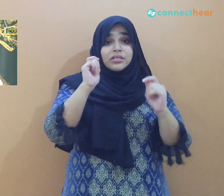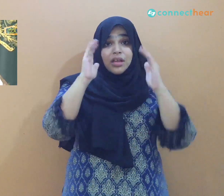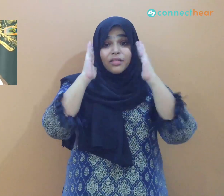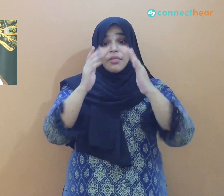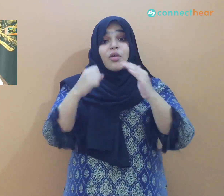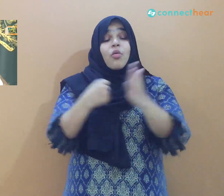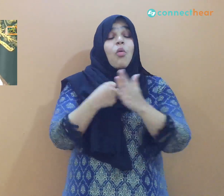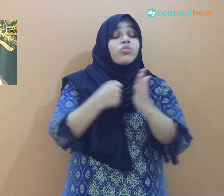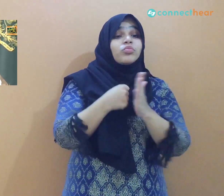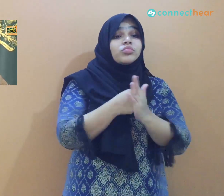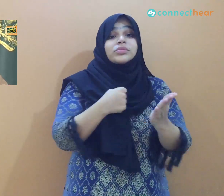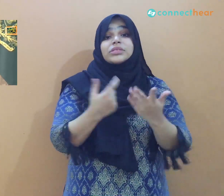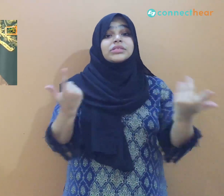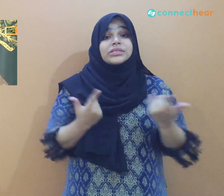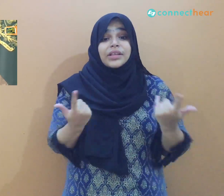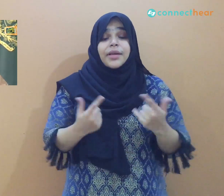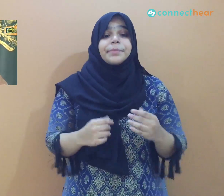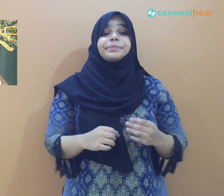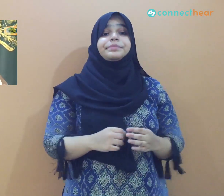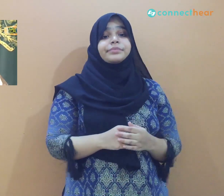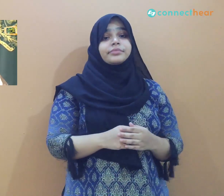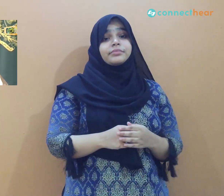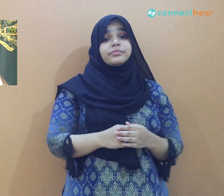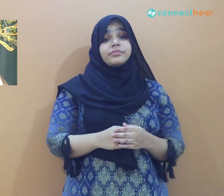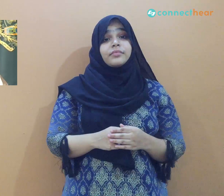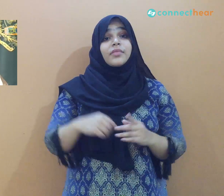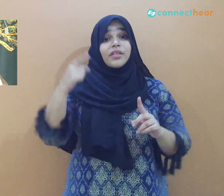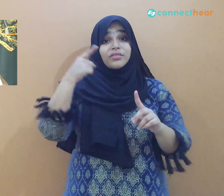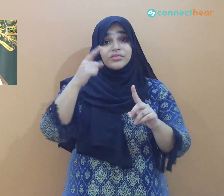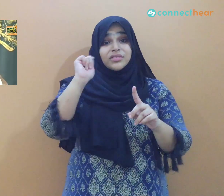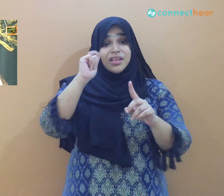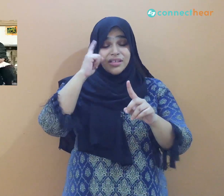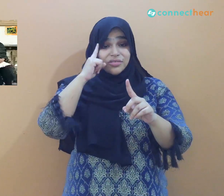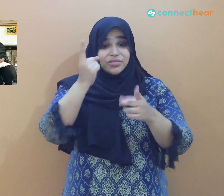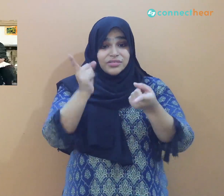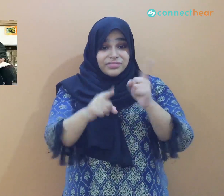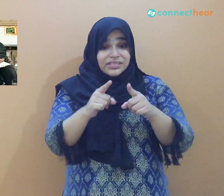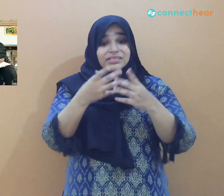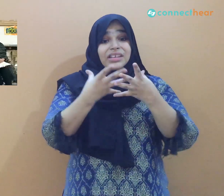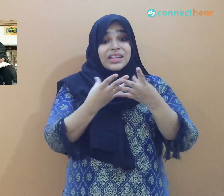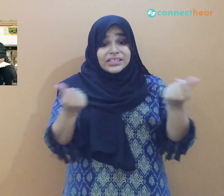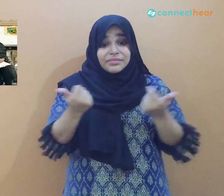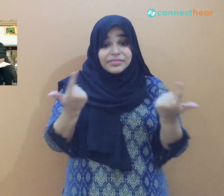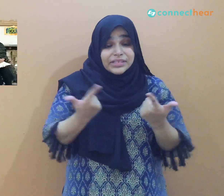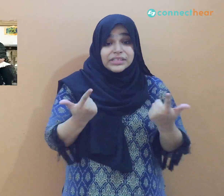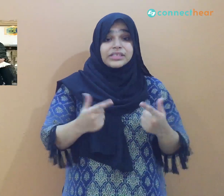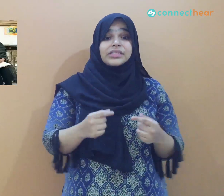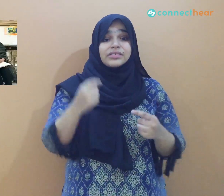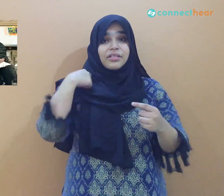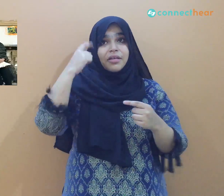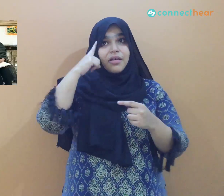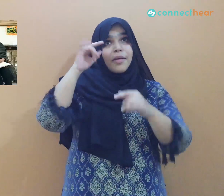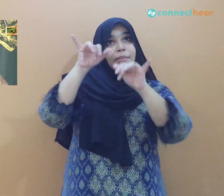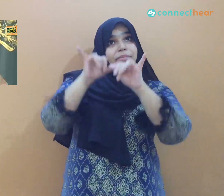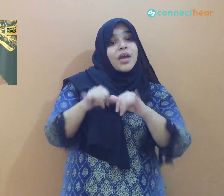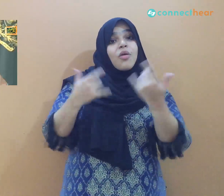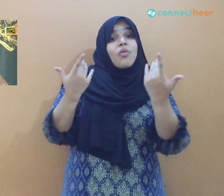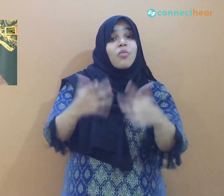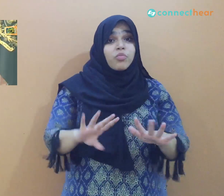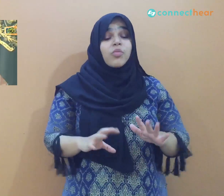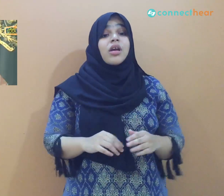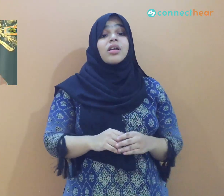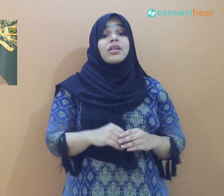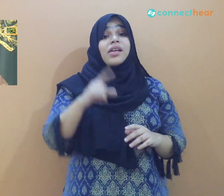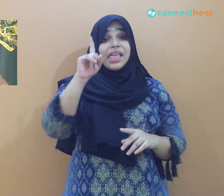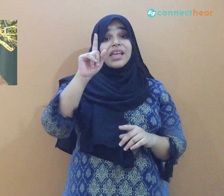کیا کوششیں کر رہے ہیں. کیونکہ یہ جو انٹینسو کیئر ہوتا ہے, جس کا ایک بسترا جو انٹینسو کیئر کا ہوتا ہے, اس کے